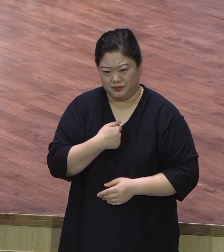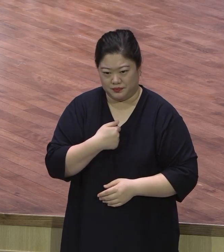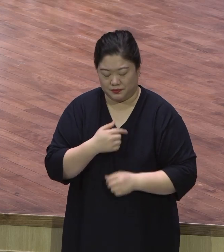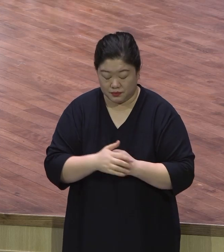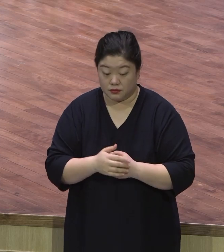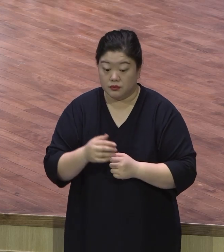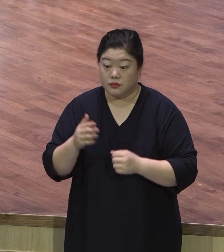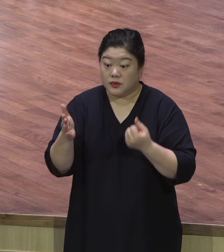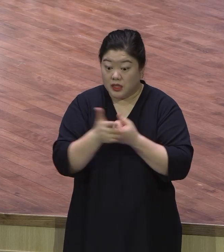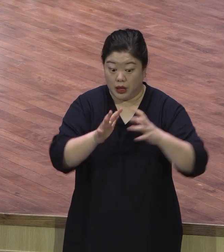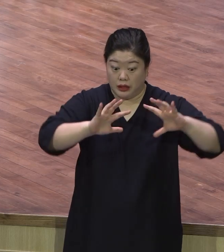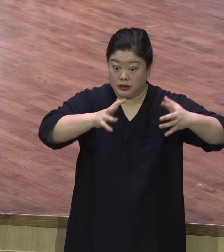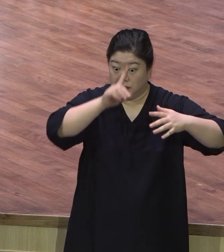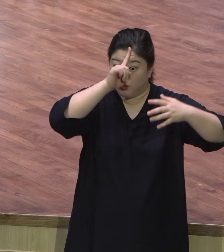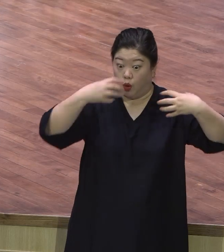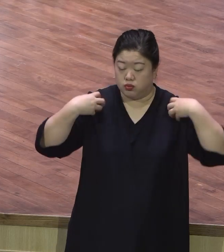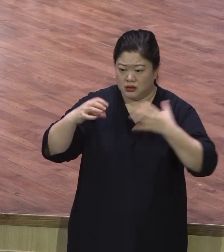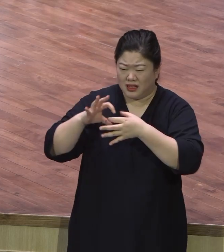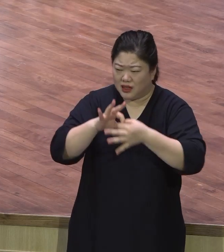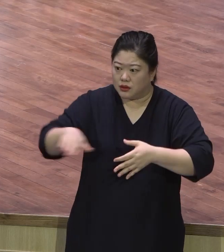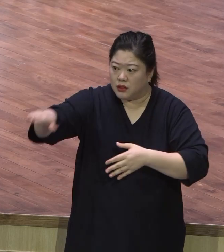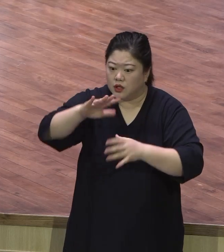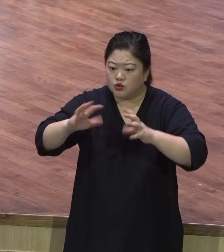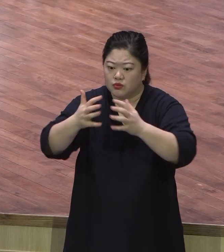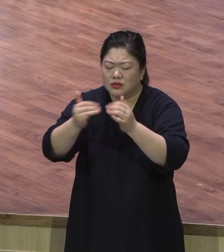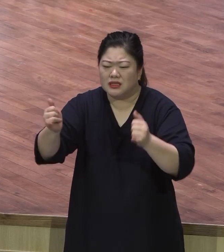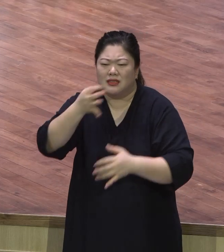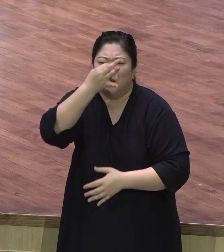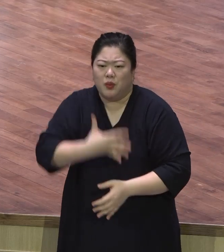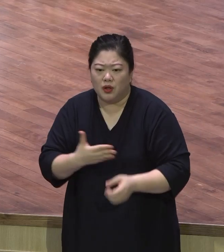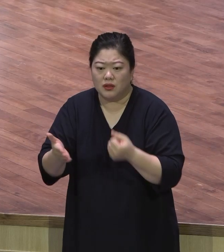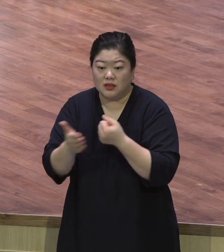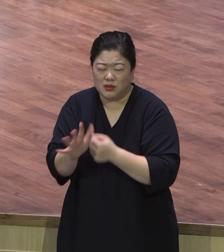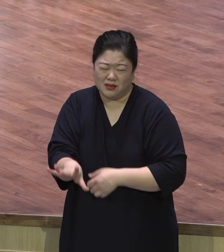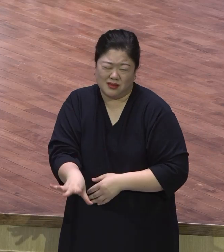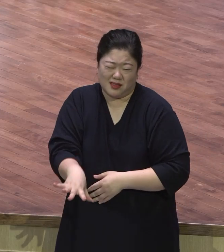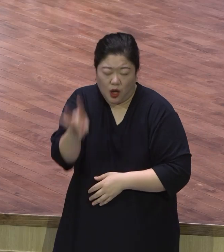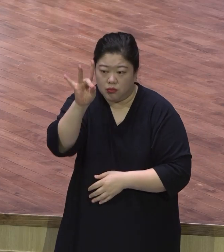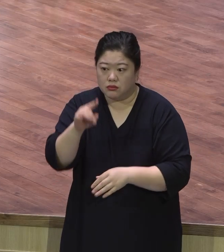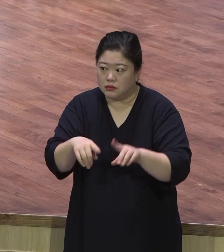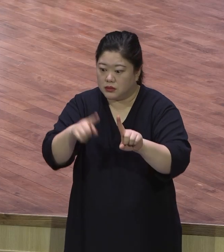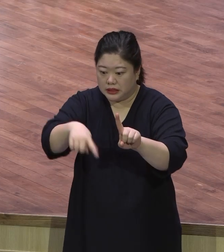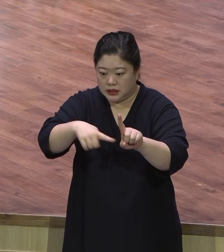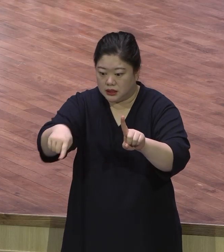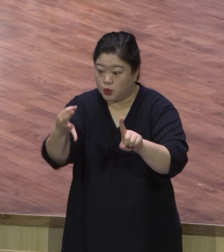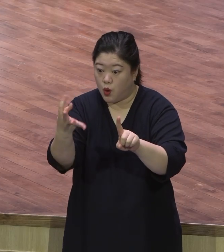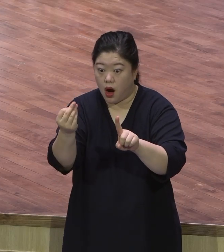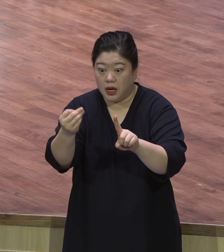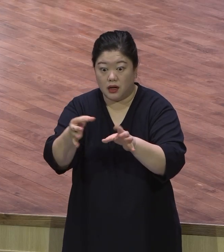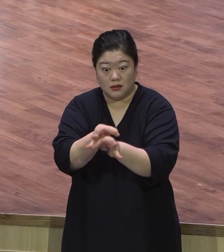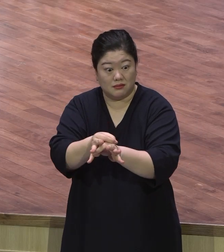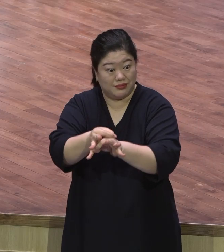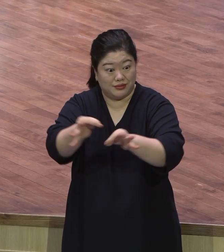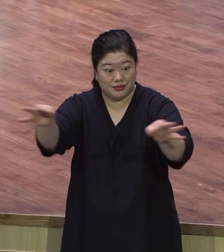그 나라도 지금 정부가 이렇게 어렵게 있으니까 국민들을 왜 처음이에요. 처음. 긴급